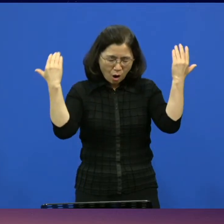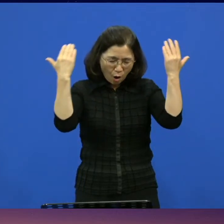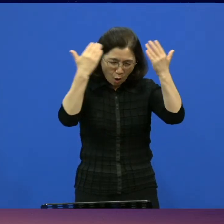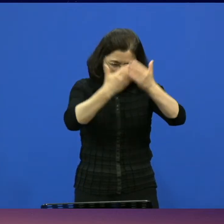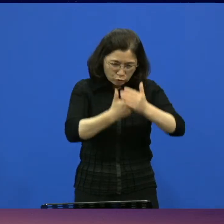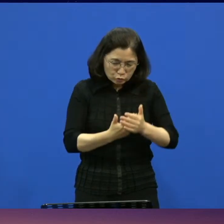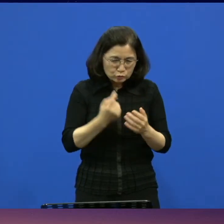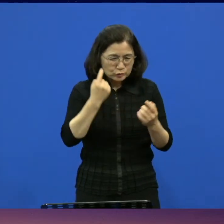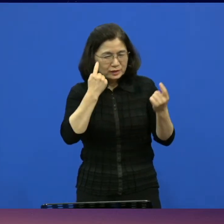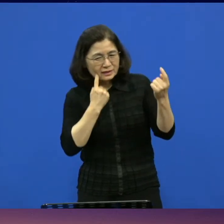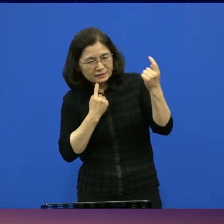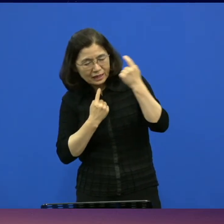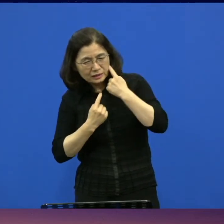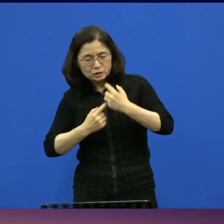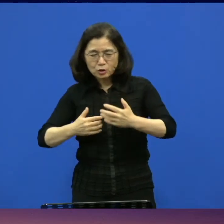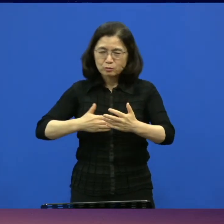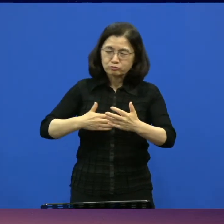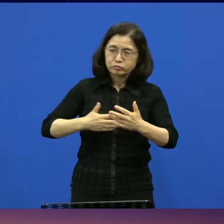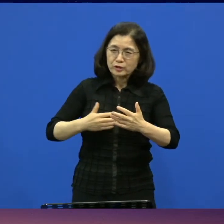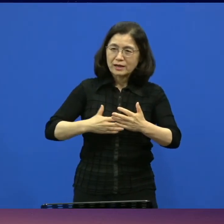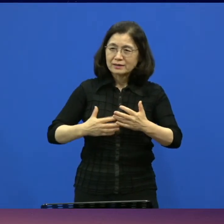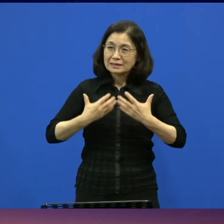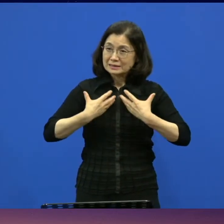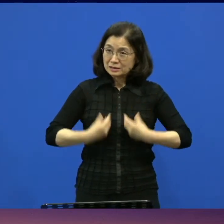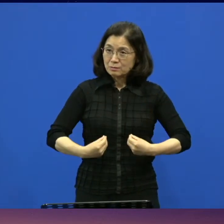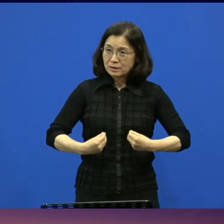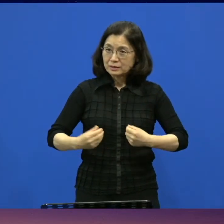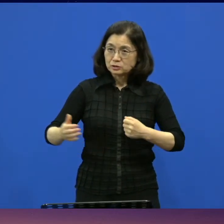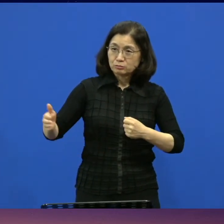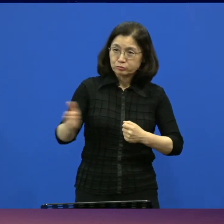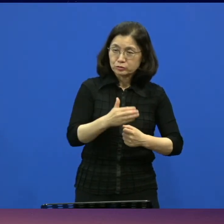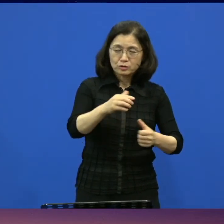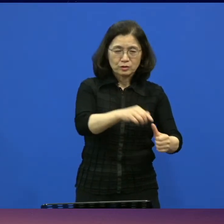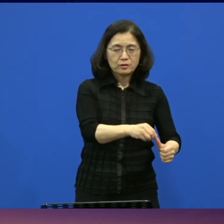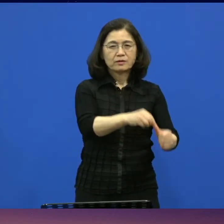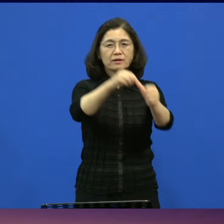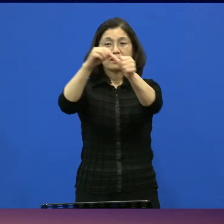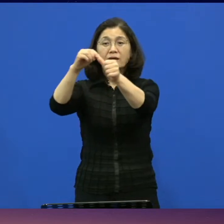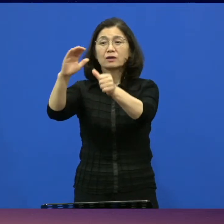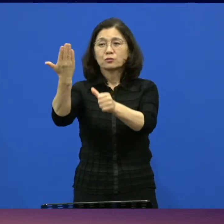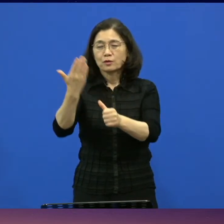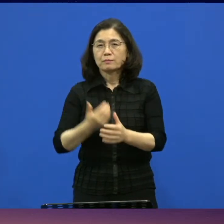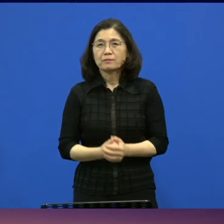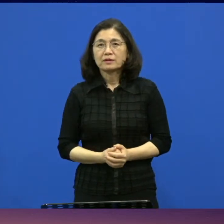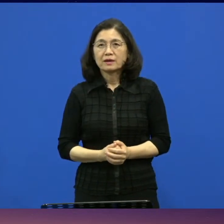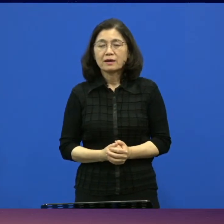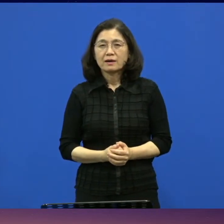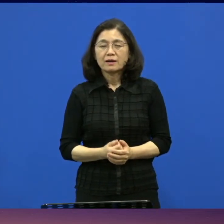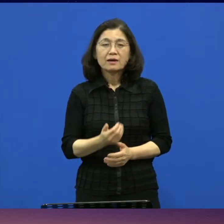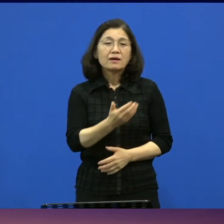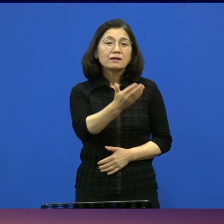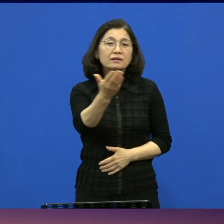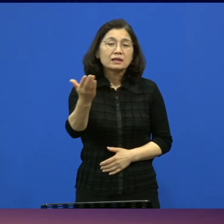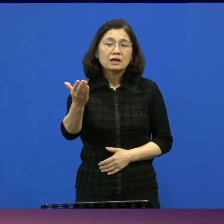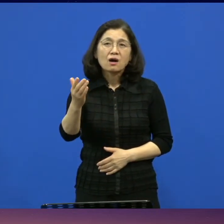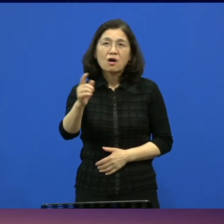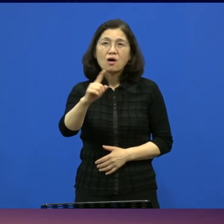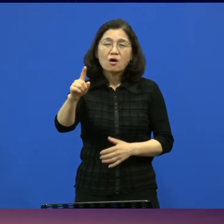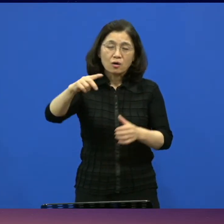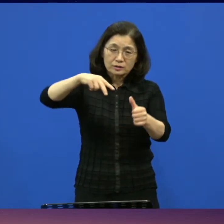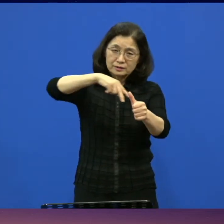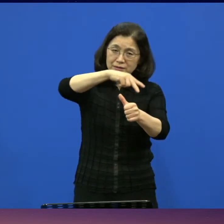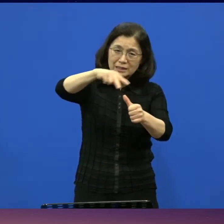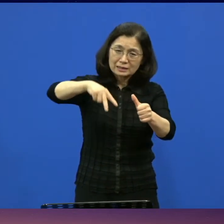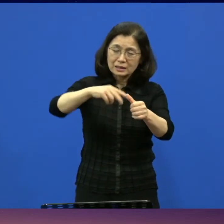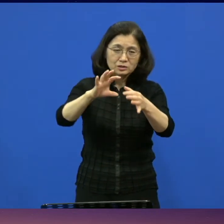복음이 뭡니까? 하나님이 우리를 향하여 마음을 확 여신 거예요. Whatever, 너가 무엇이든지, 너가 어떤 상태든지 난 너를 사랑해.